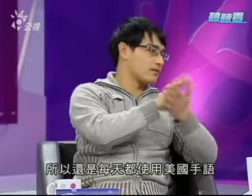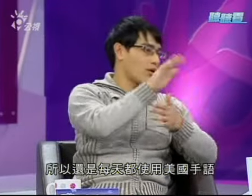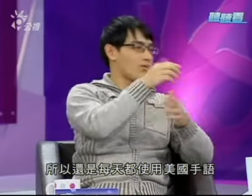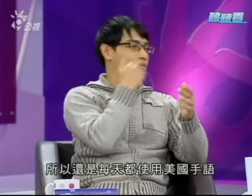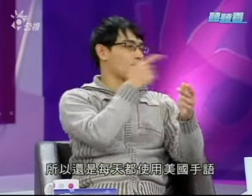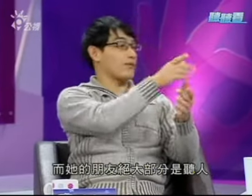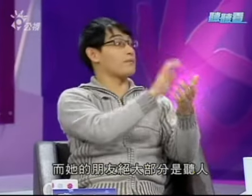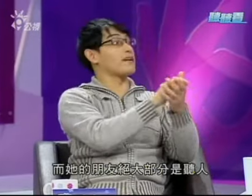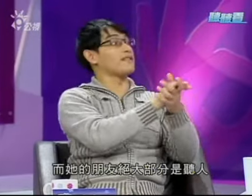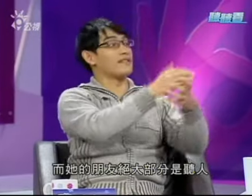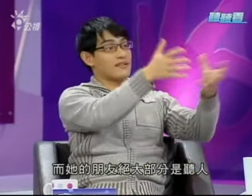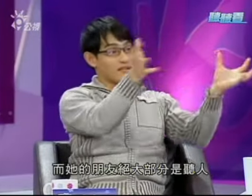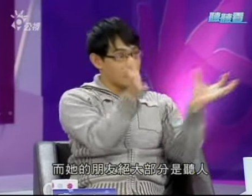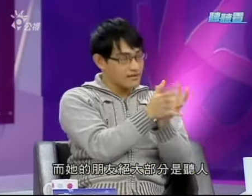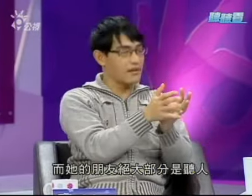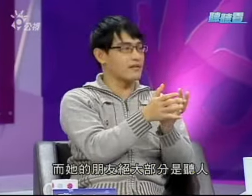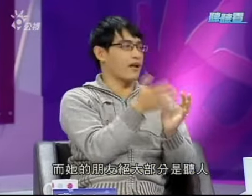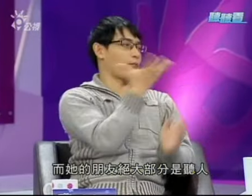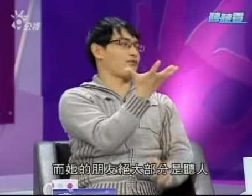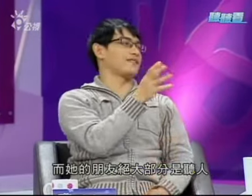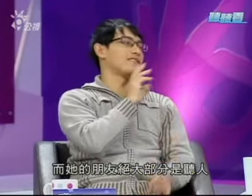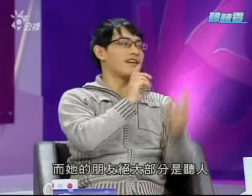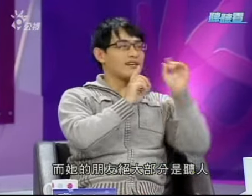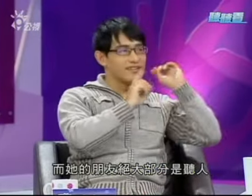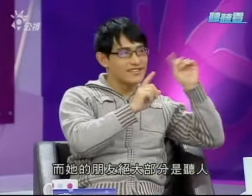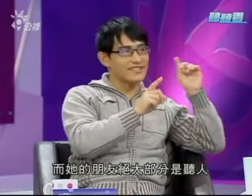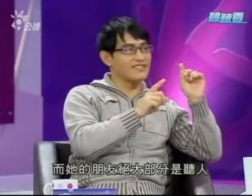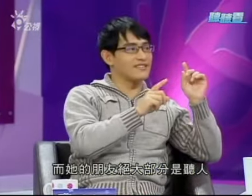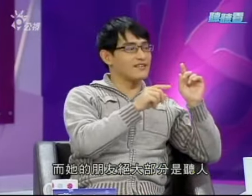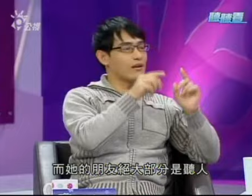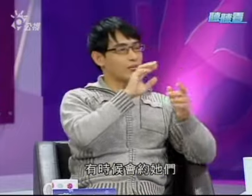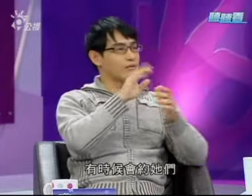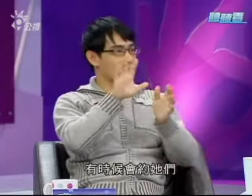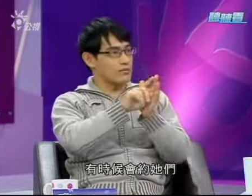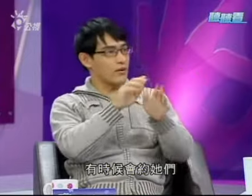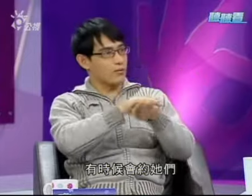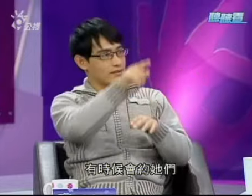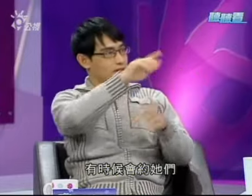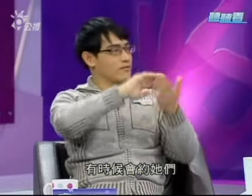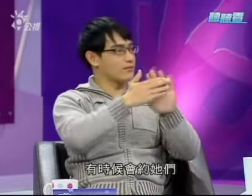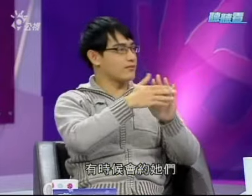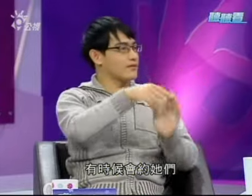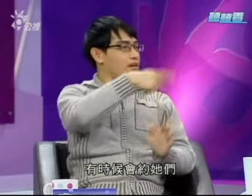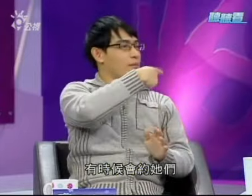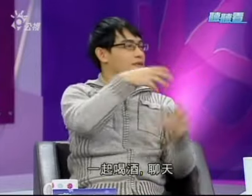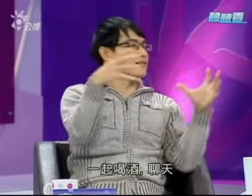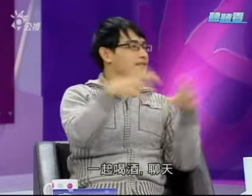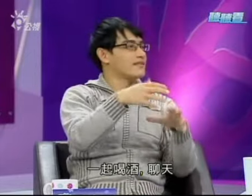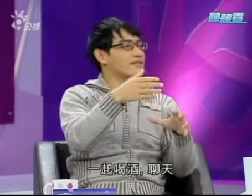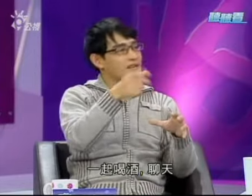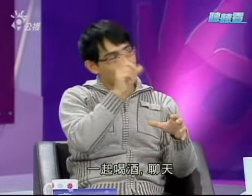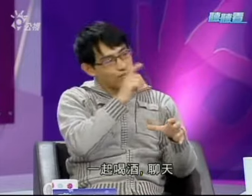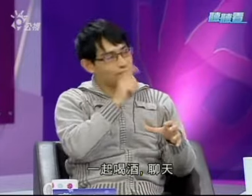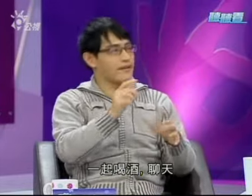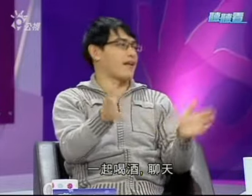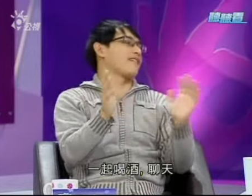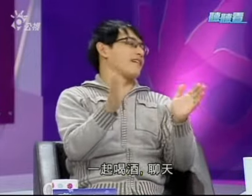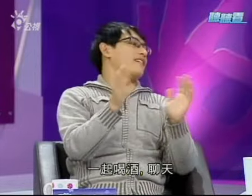语而她的朋友绝大部分是听人有时候会约他们一起喝酒啦聊天